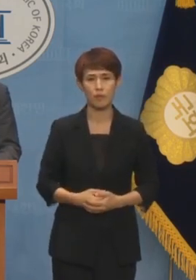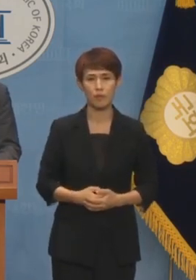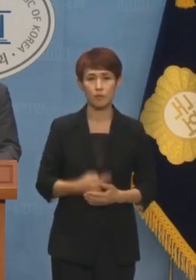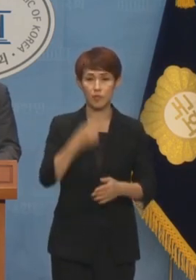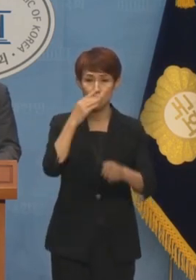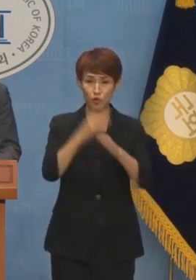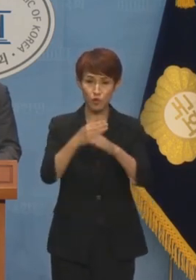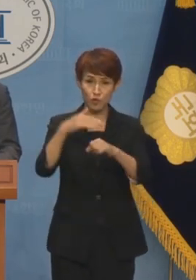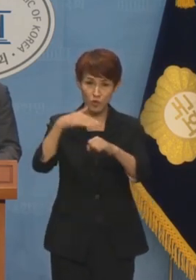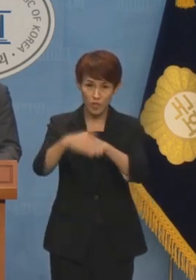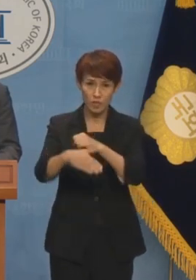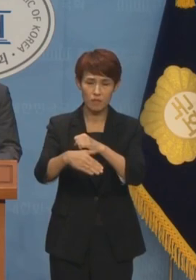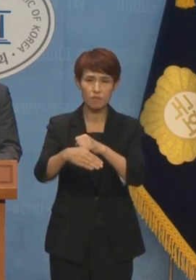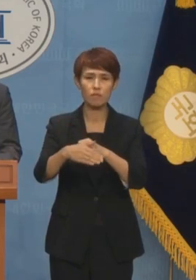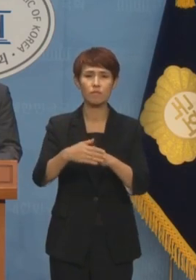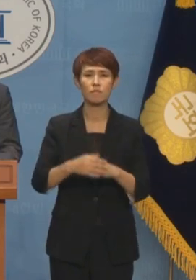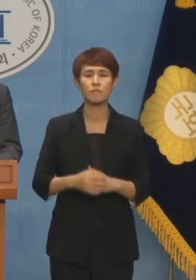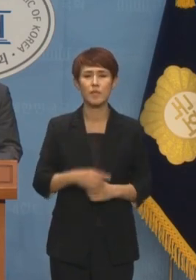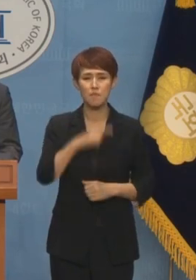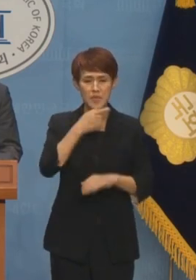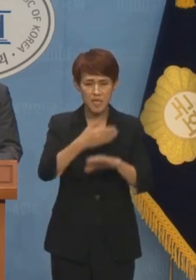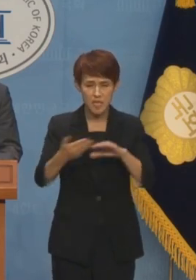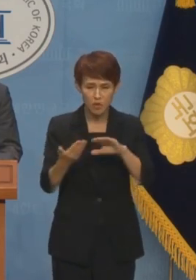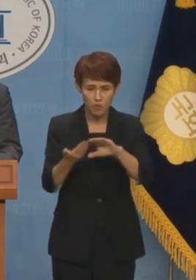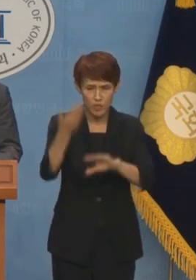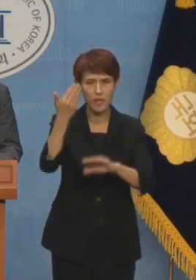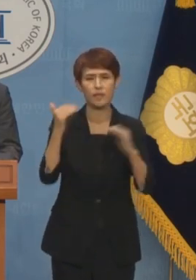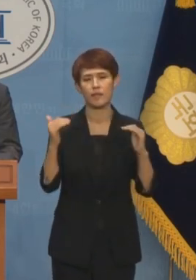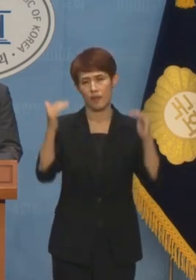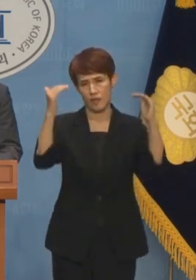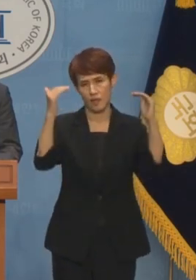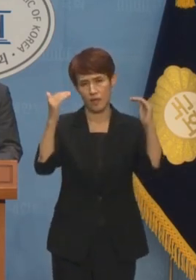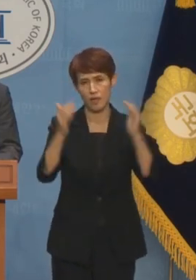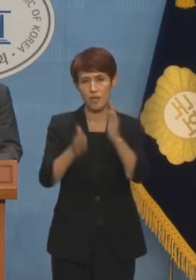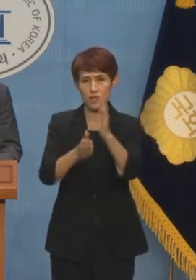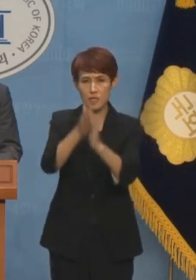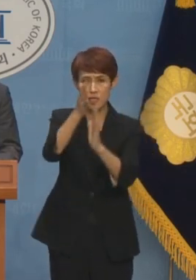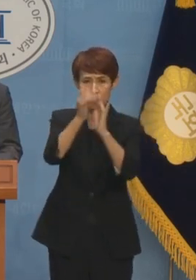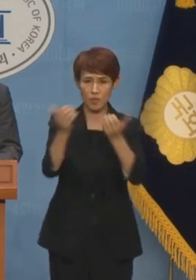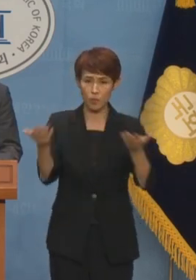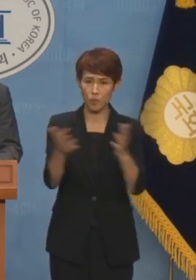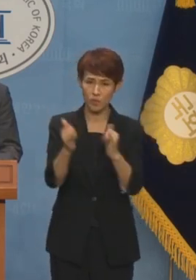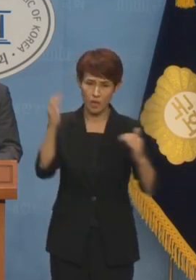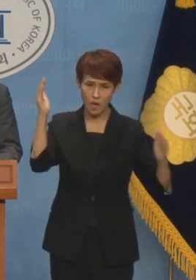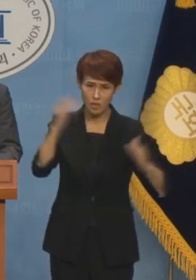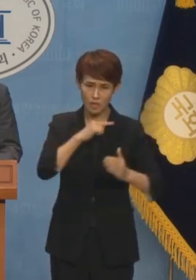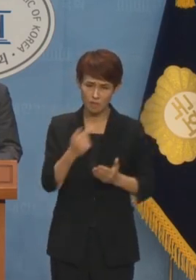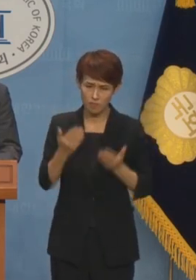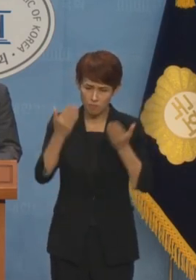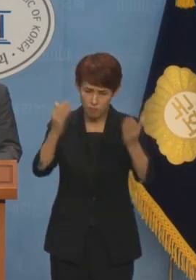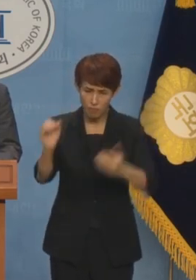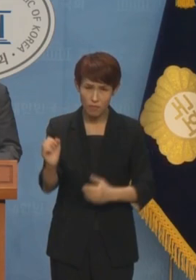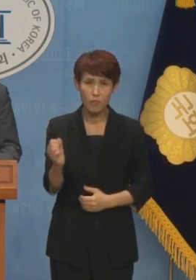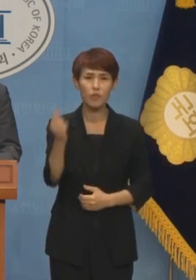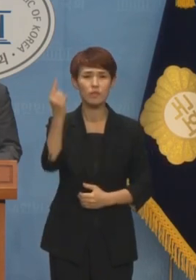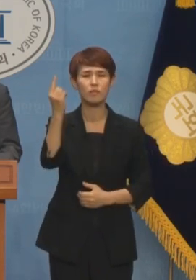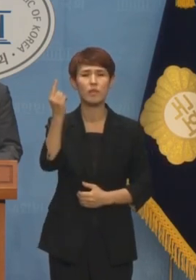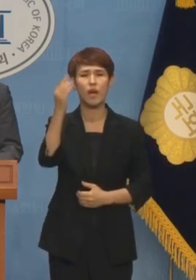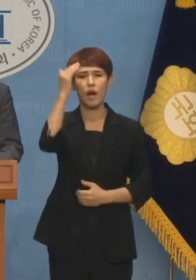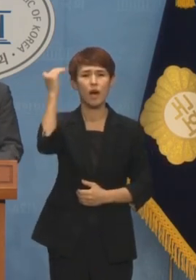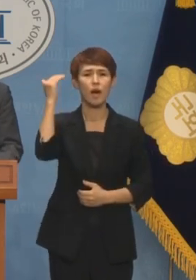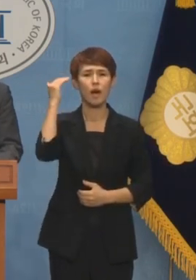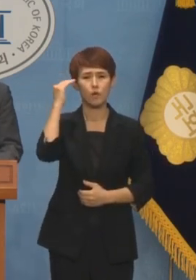피를 먹고 자란다는 말처럼 수많은 시민 노동자 학생들의 희생으로 전진해온